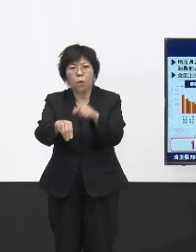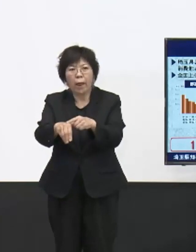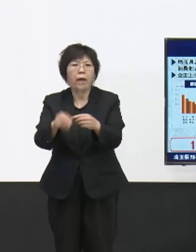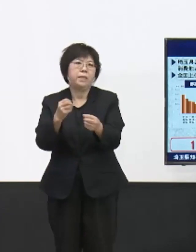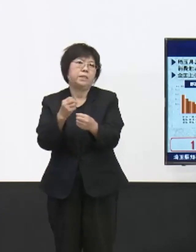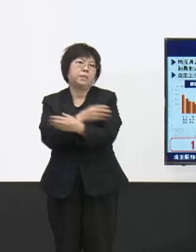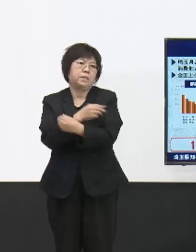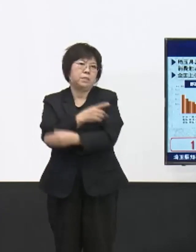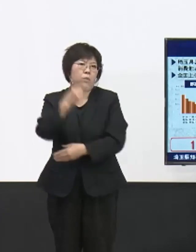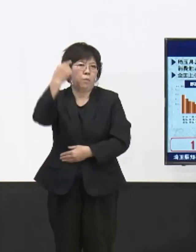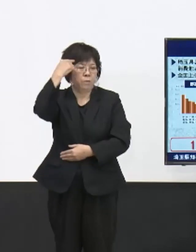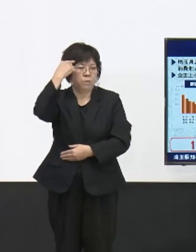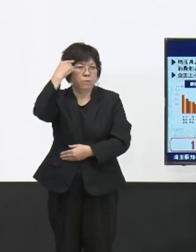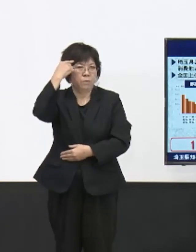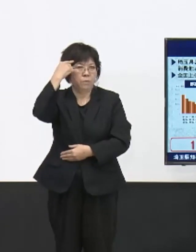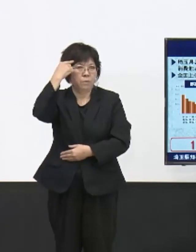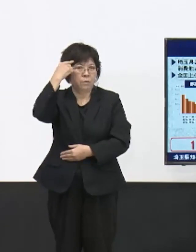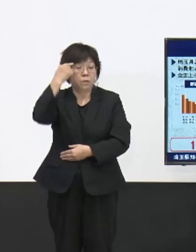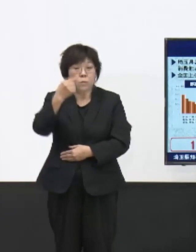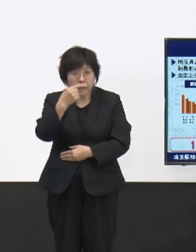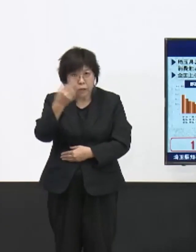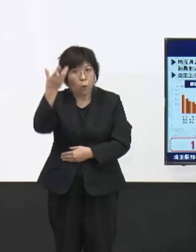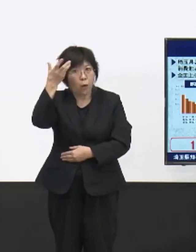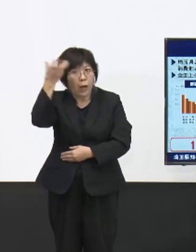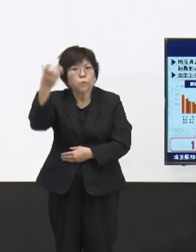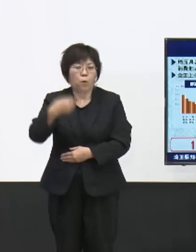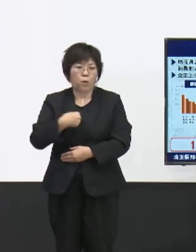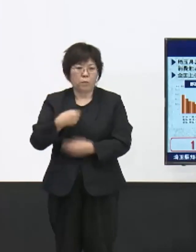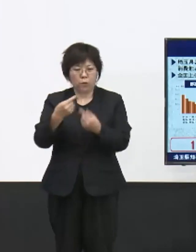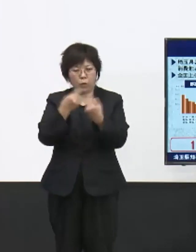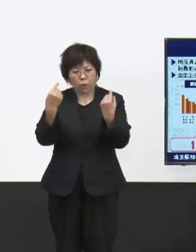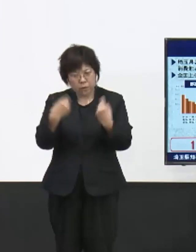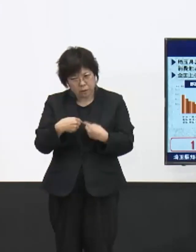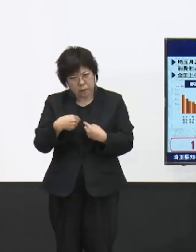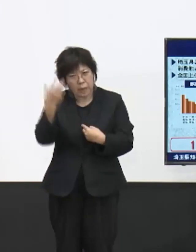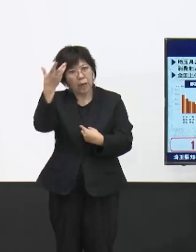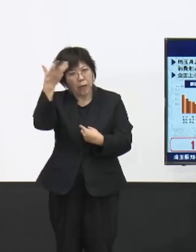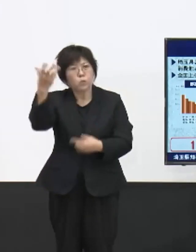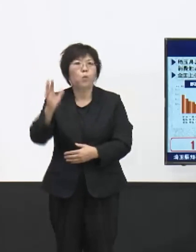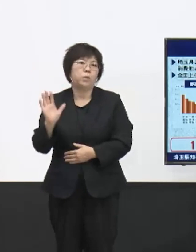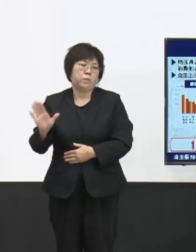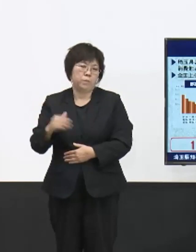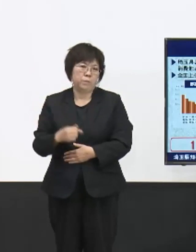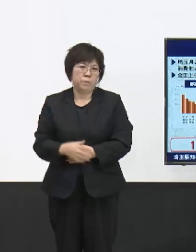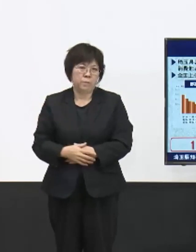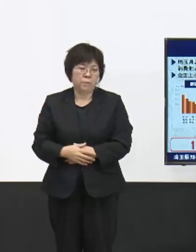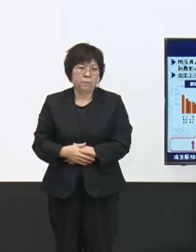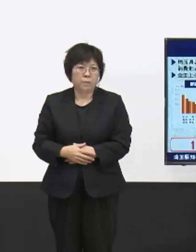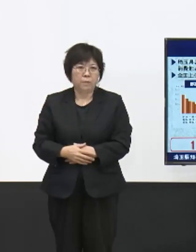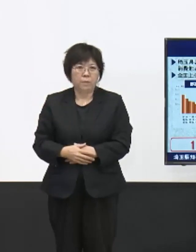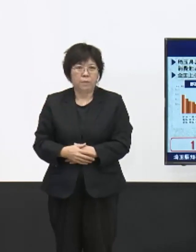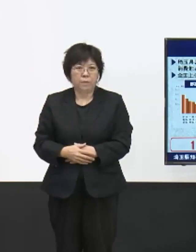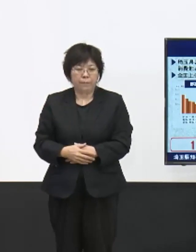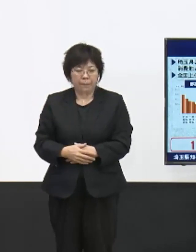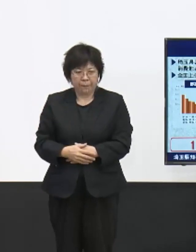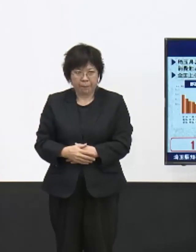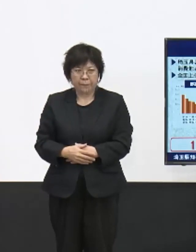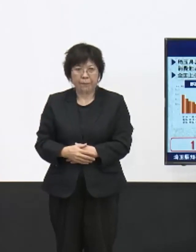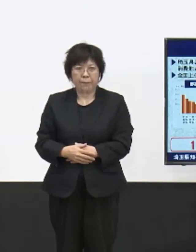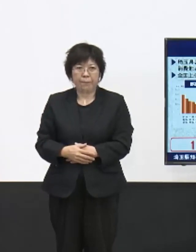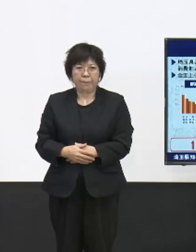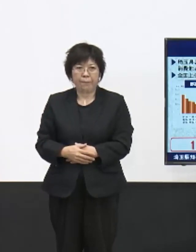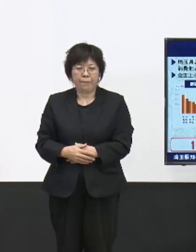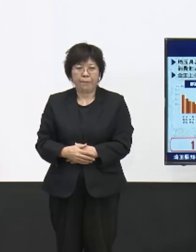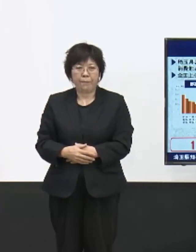になったんだろうと私は思うというのが、先ほど個人的な一政治家としての意見として申し上げたつもりでございます